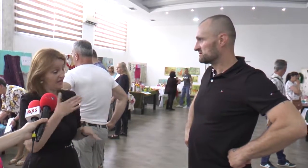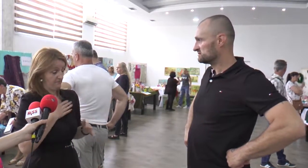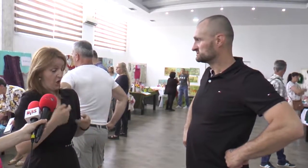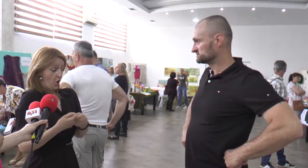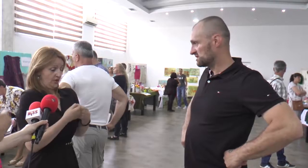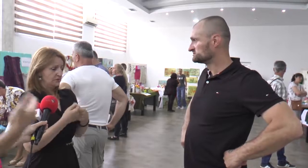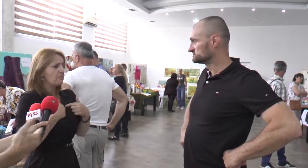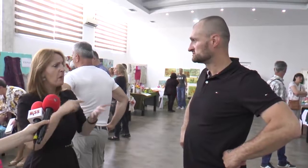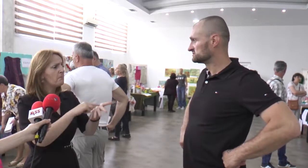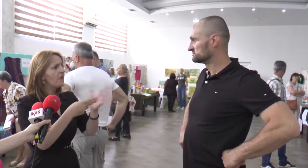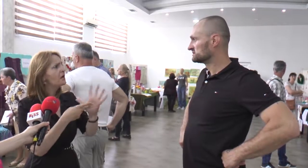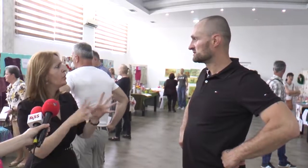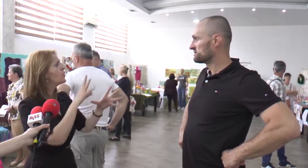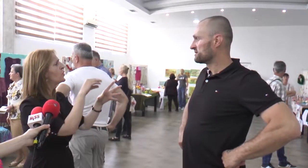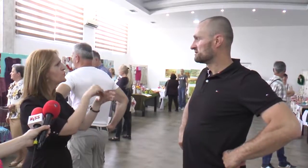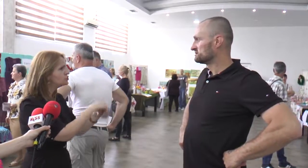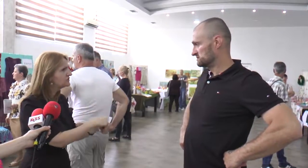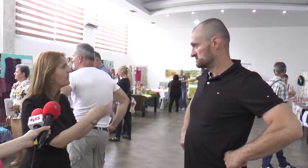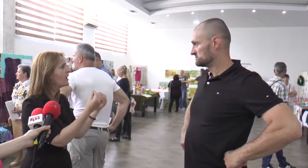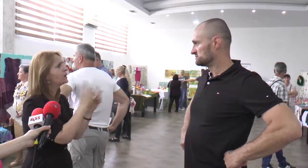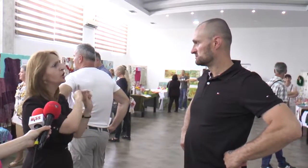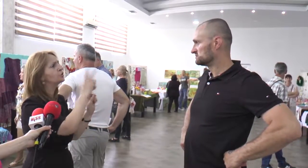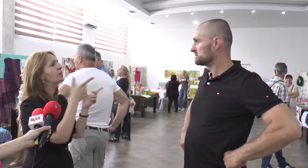Mitrovice planira da učestvuje u nekom drugom gradu u Srbiji?